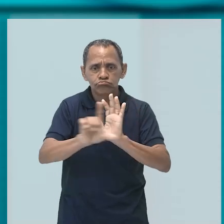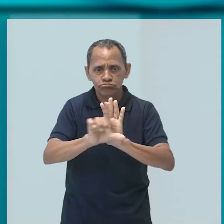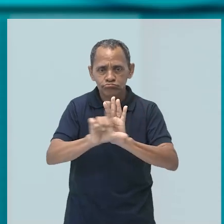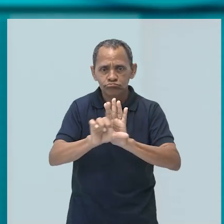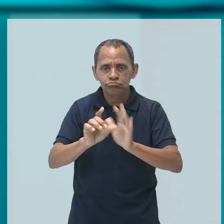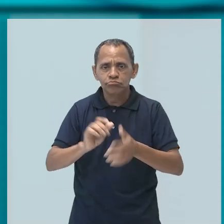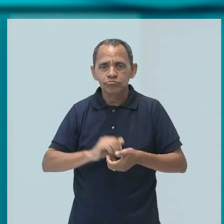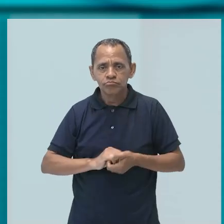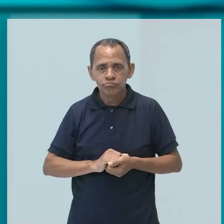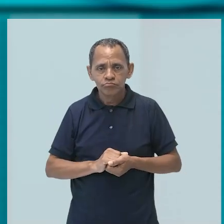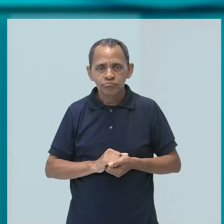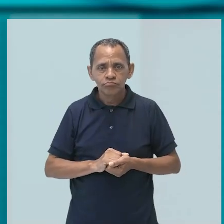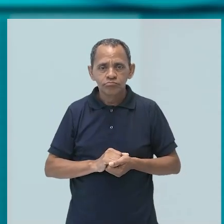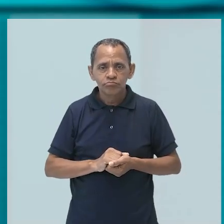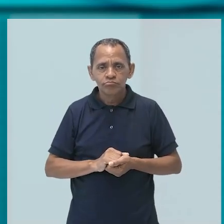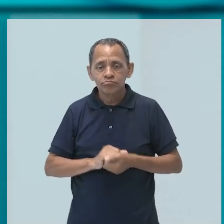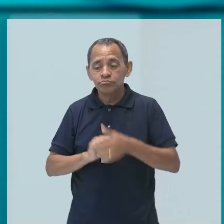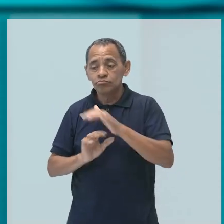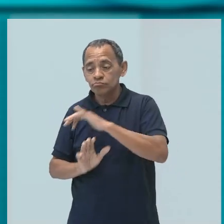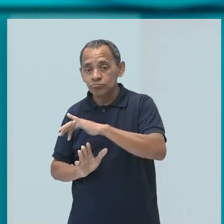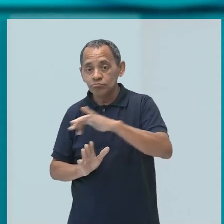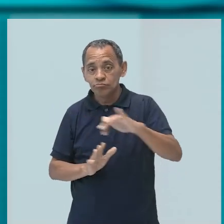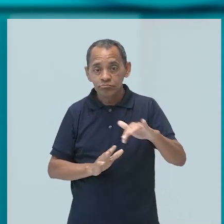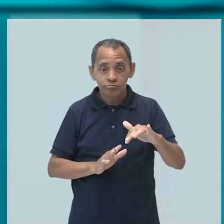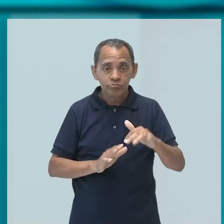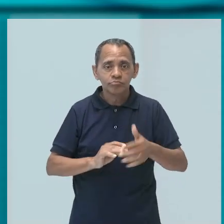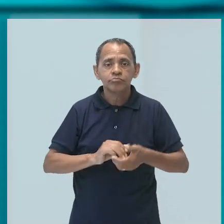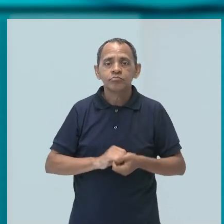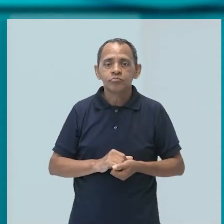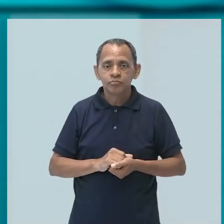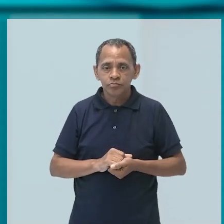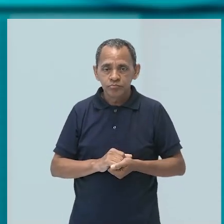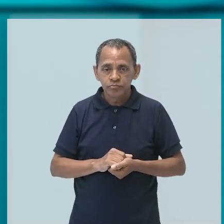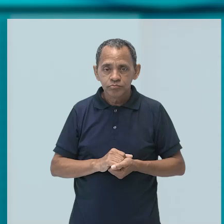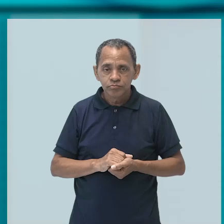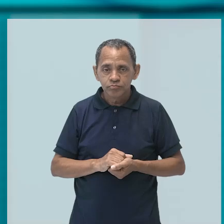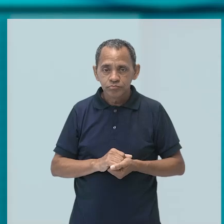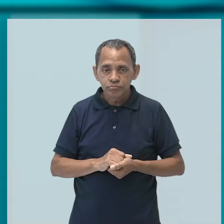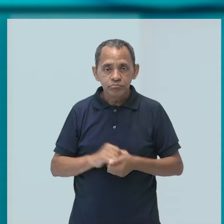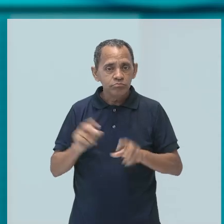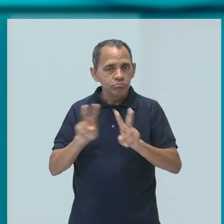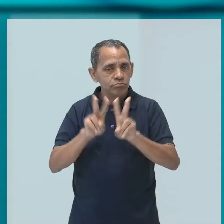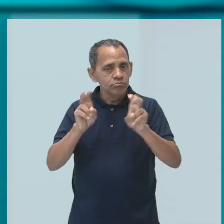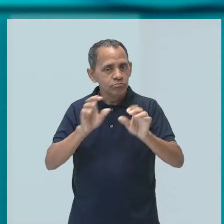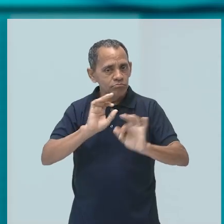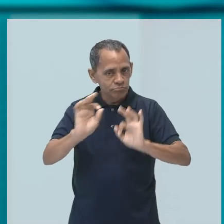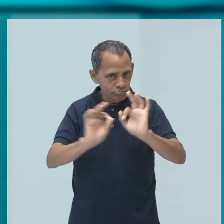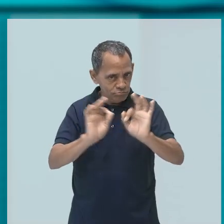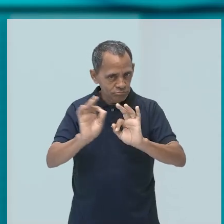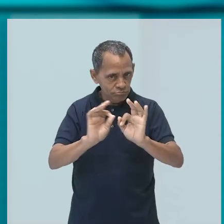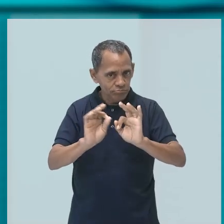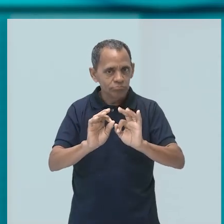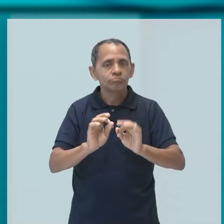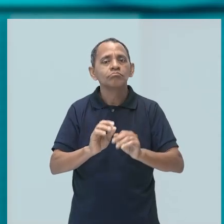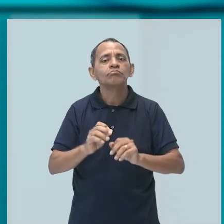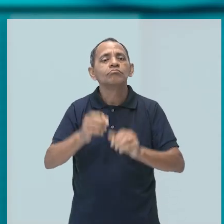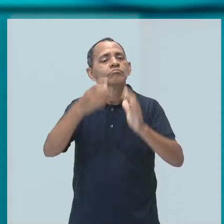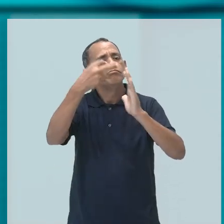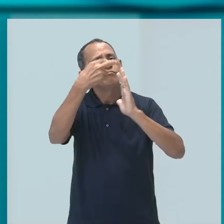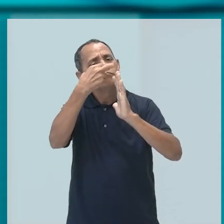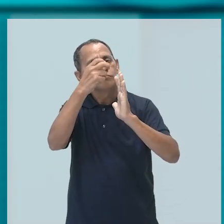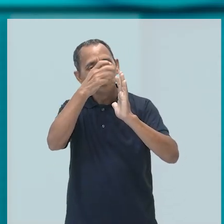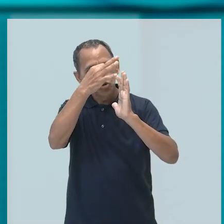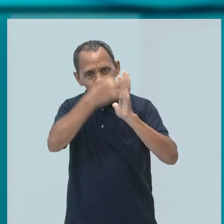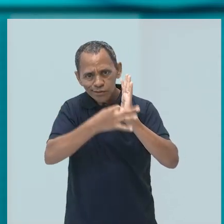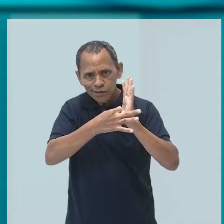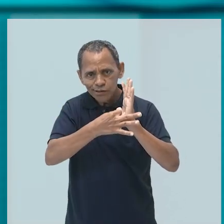bom? Então, depois de toda essa explicação, sobre a organização do texto legal, aí,